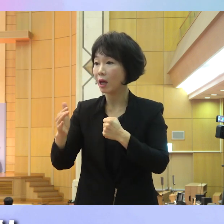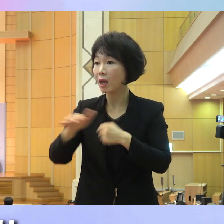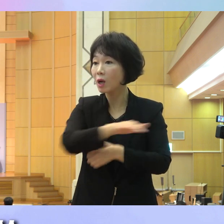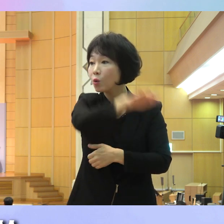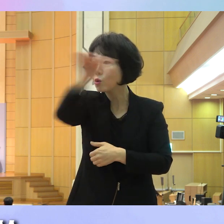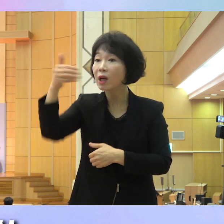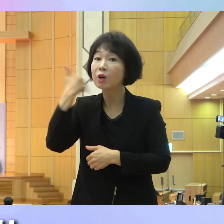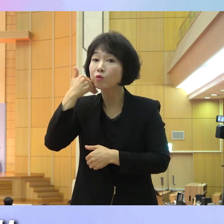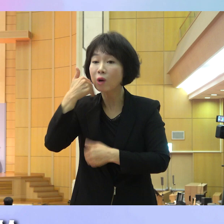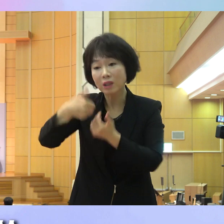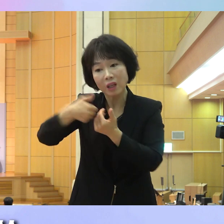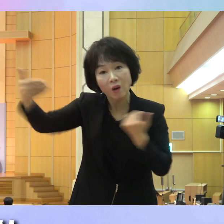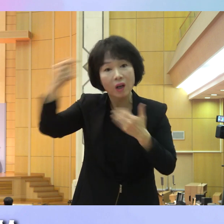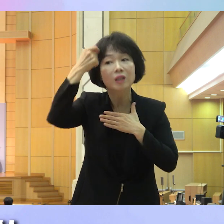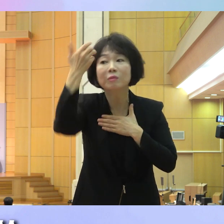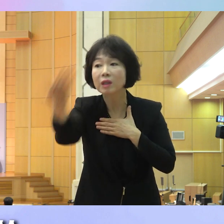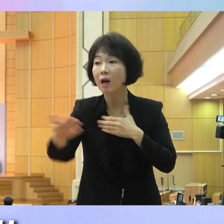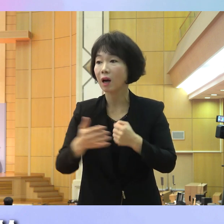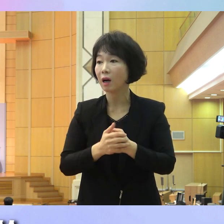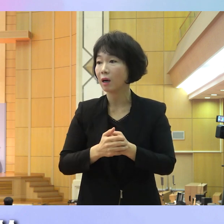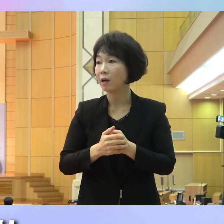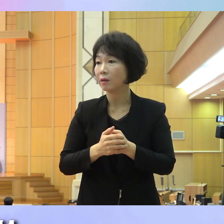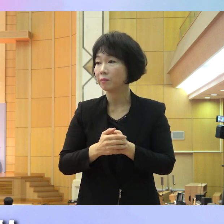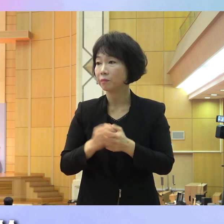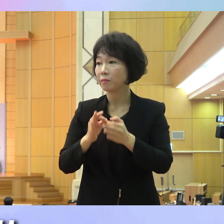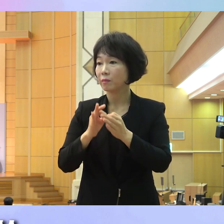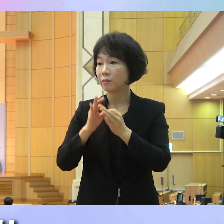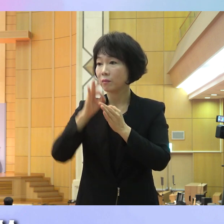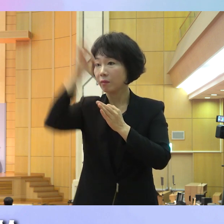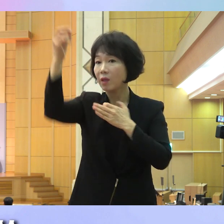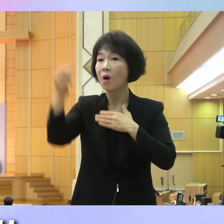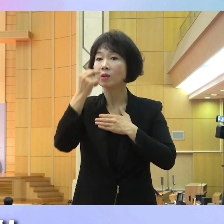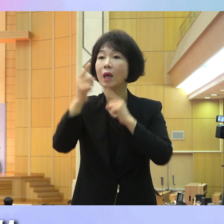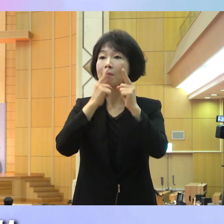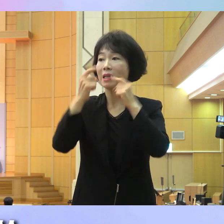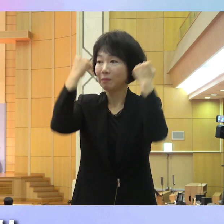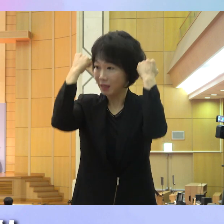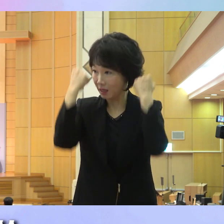우리가 네게로 가오리까? 영생의 말씀이 계심에